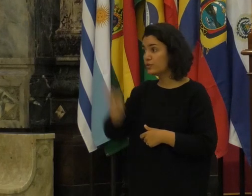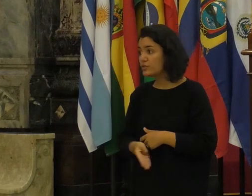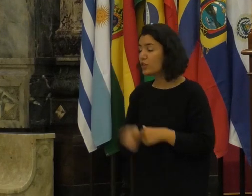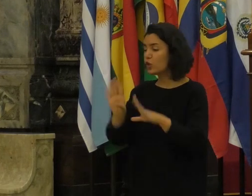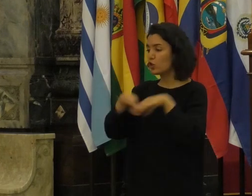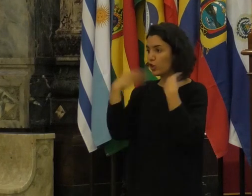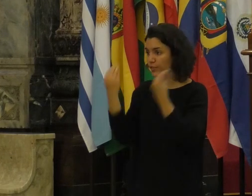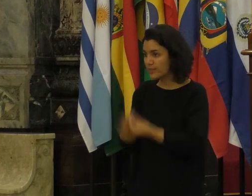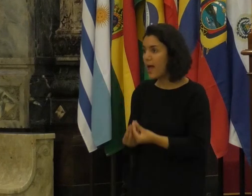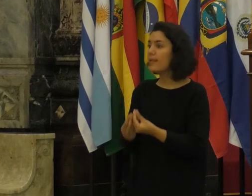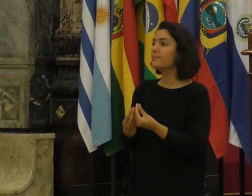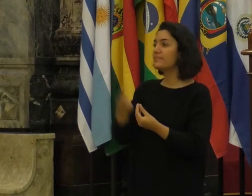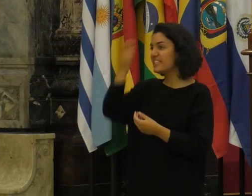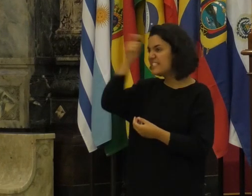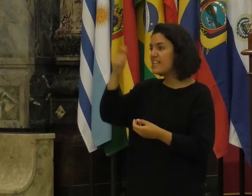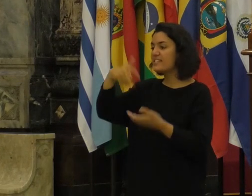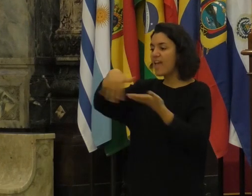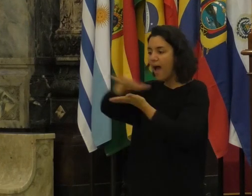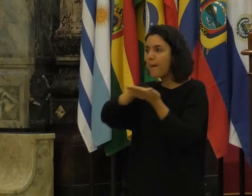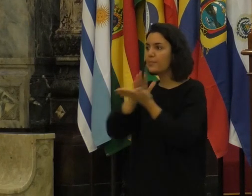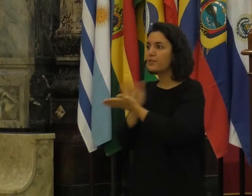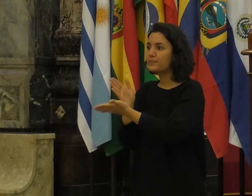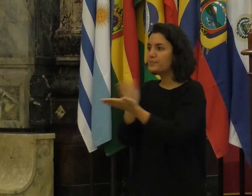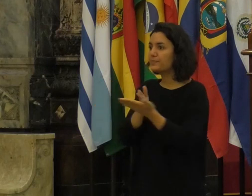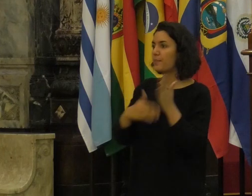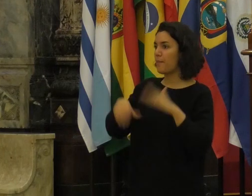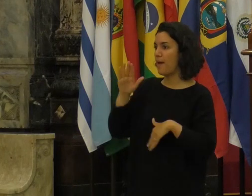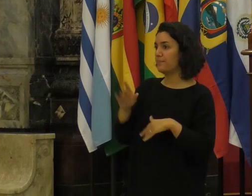en los principales campos de la ciencia y Estados Unidos el